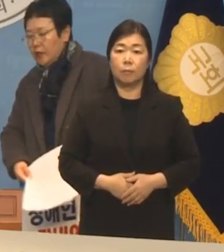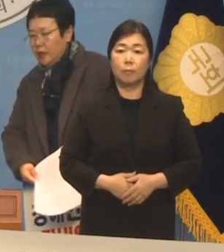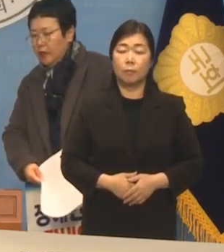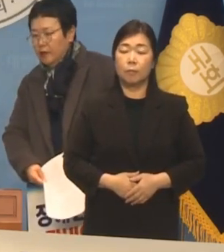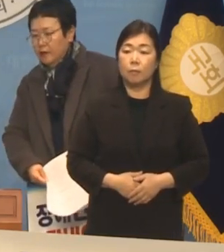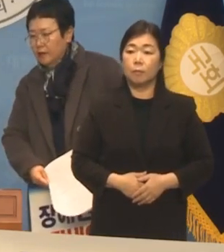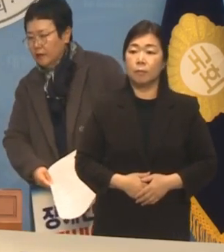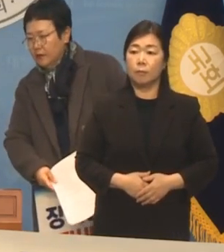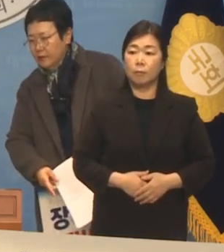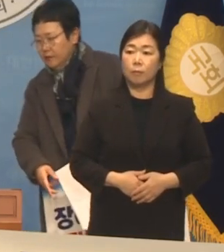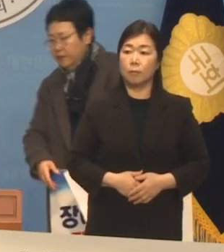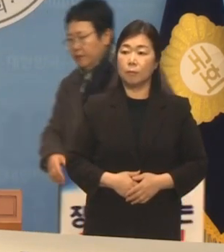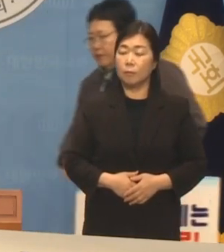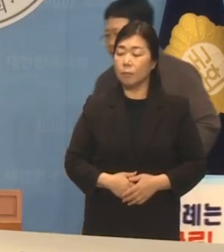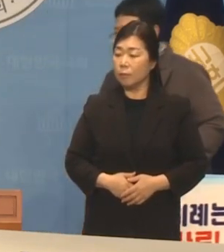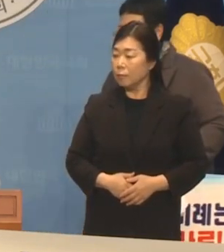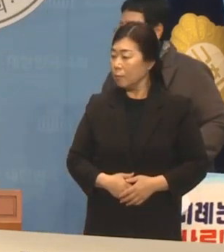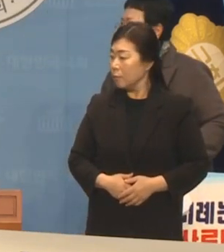주시겠습니다